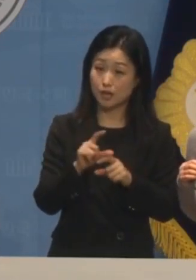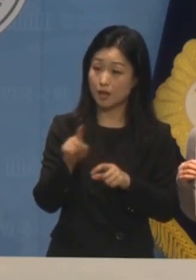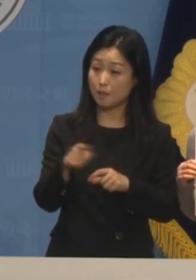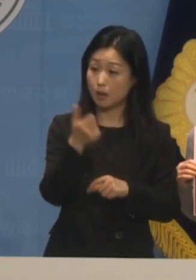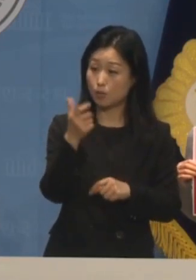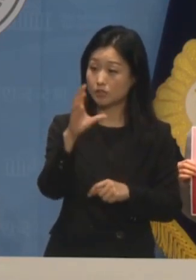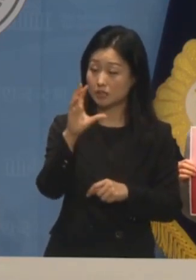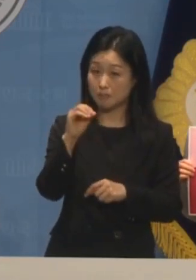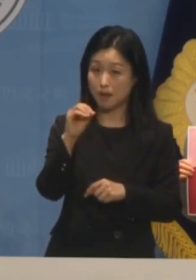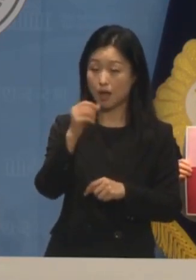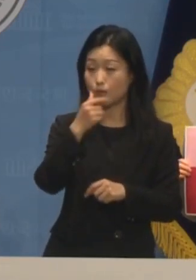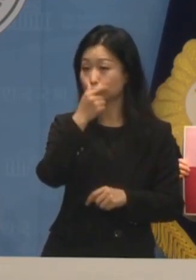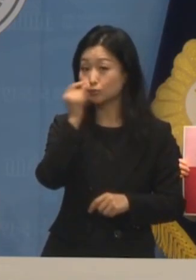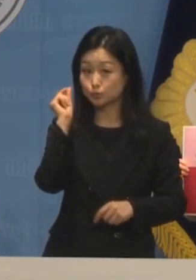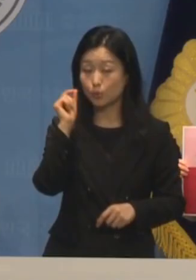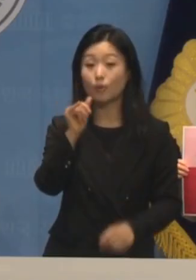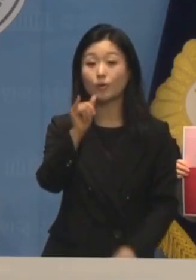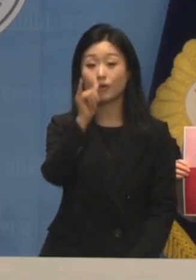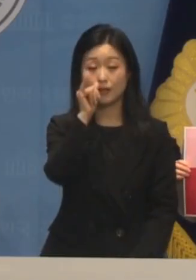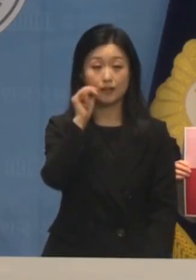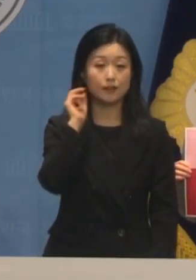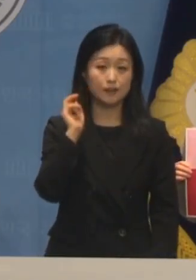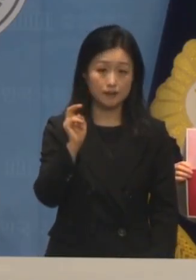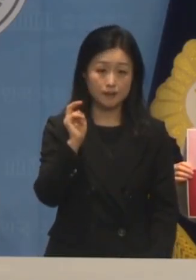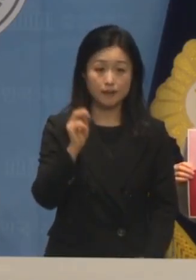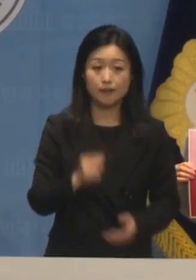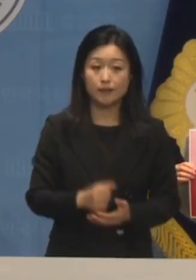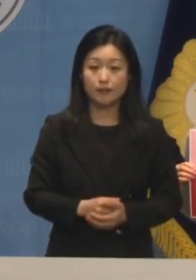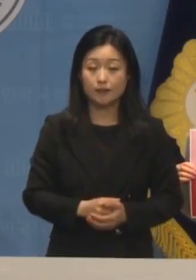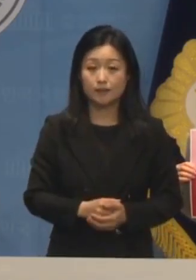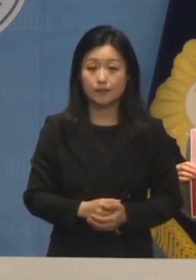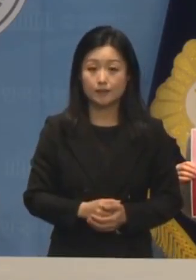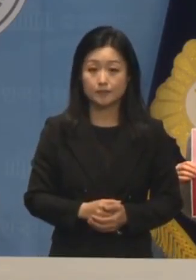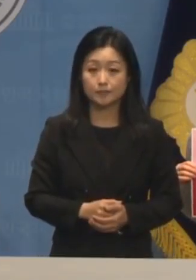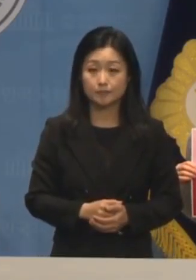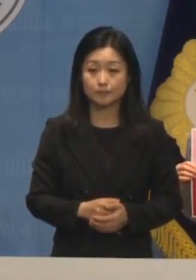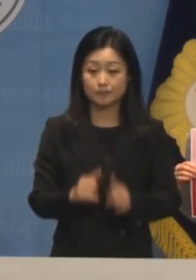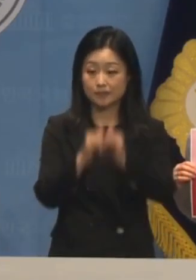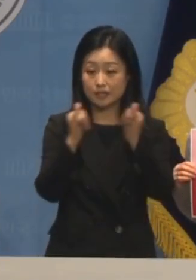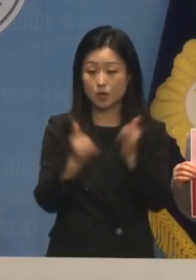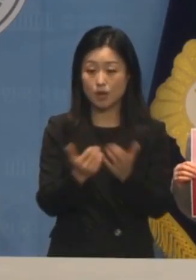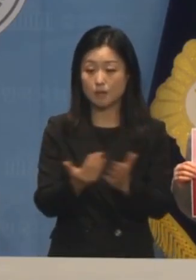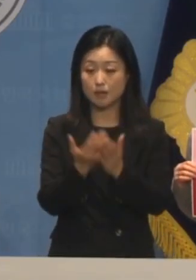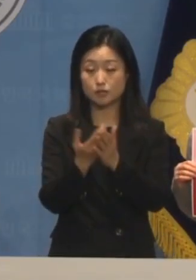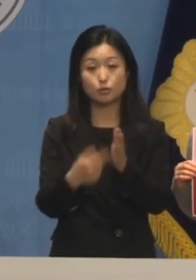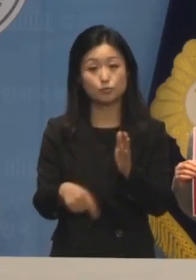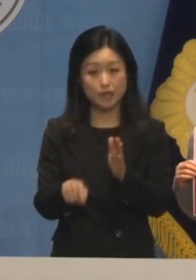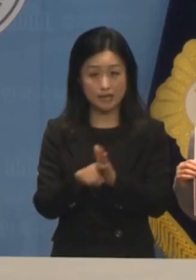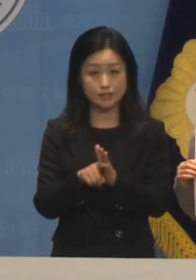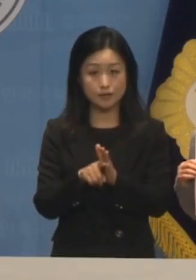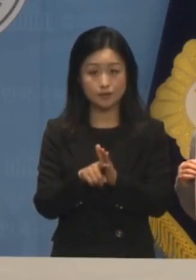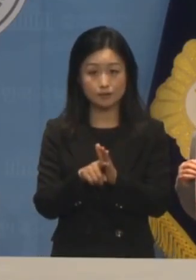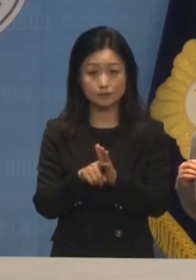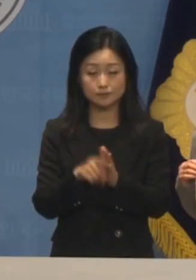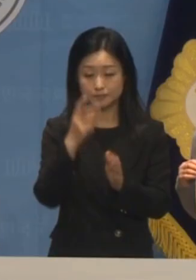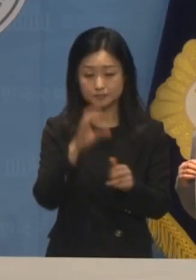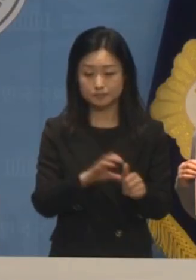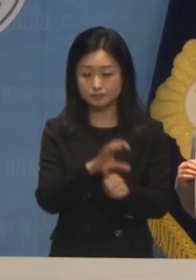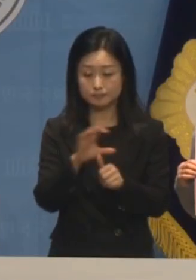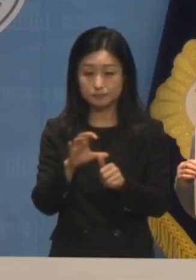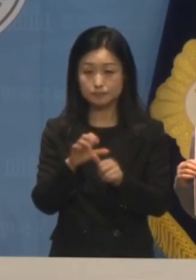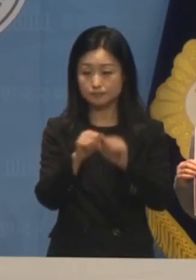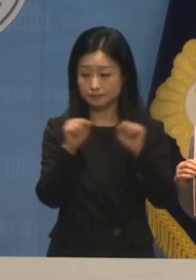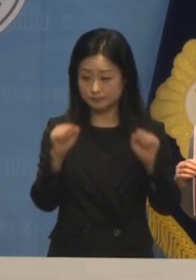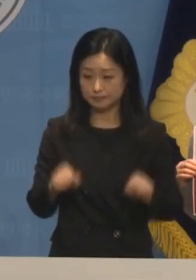150만 명 이상 부족할 것으로 예상되고 있습니다. 지속 가능한 사회 발전을 위해서는 지속 가능한 돌봄 체계